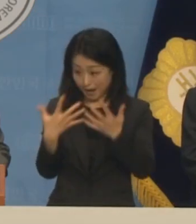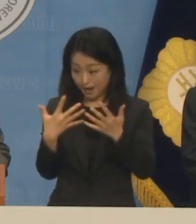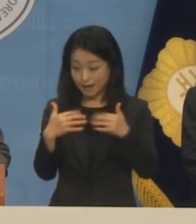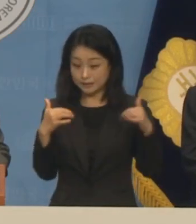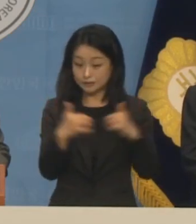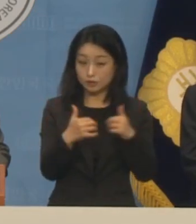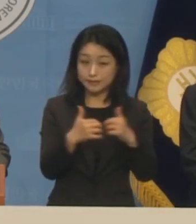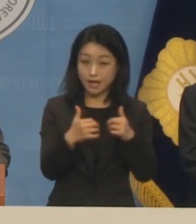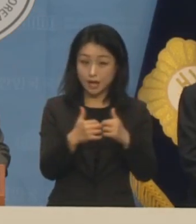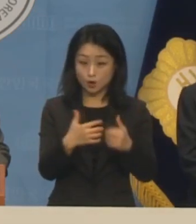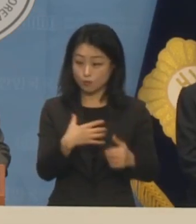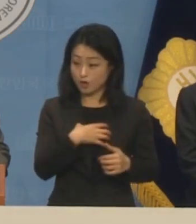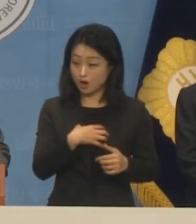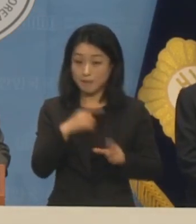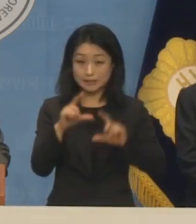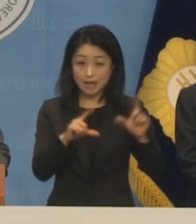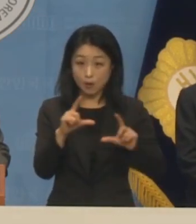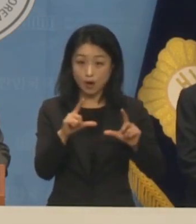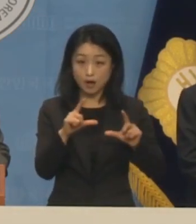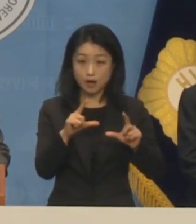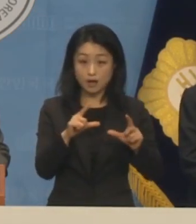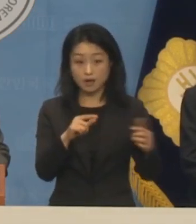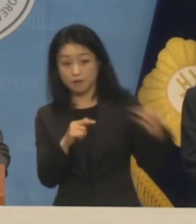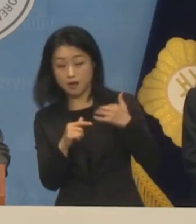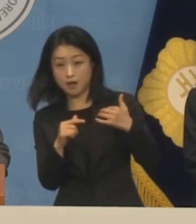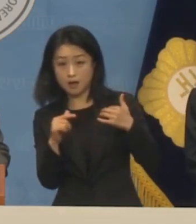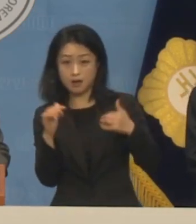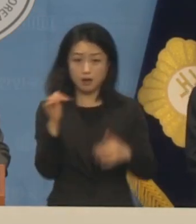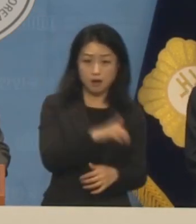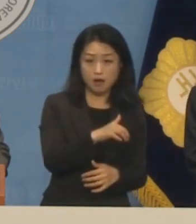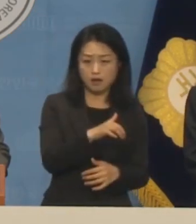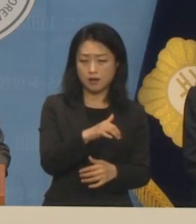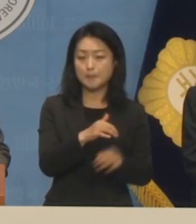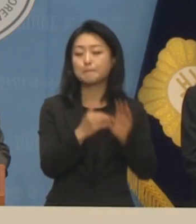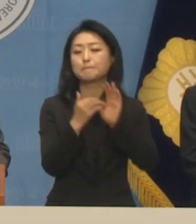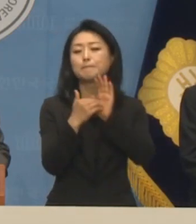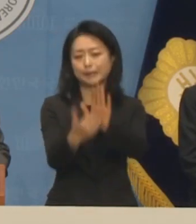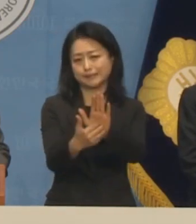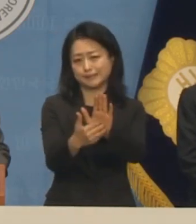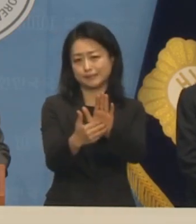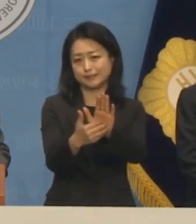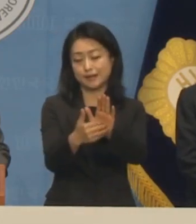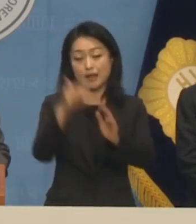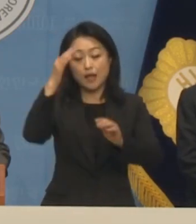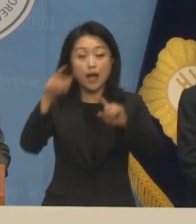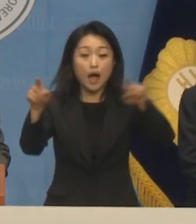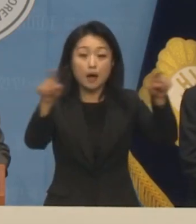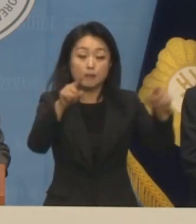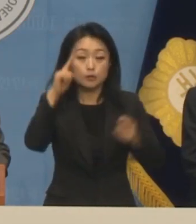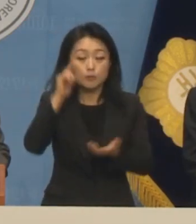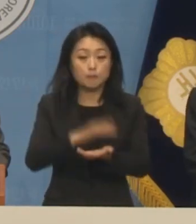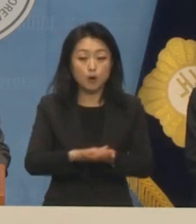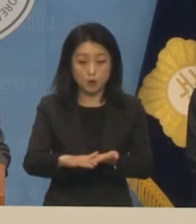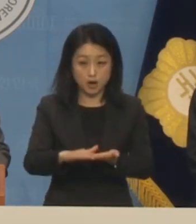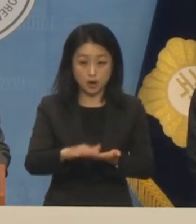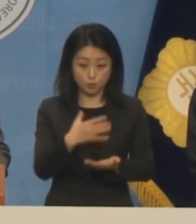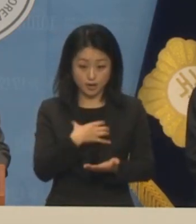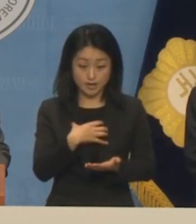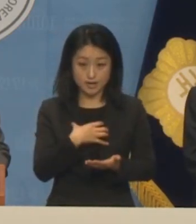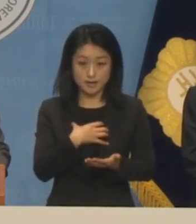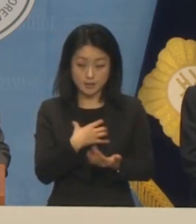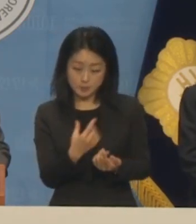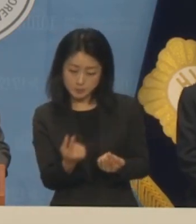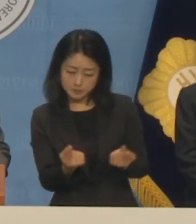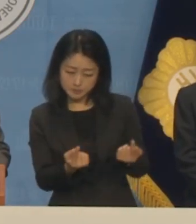전쟁으로 비화될 수 있는 우발적인 군사적 충돌을 방지하여 한반도 평화 위기를 관리하고